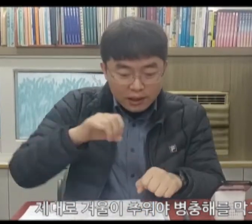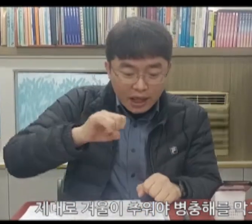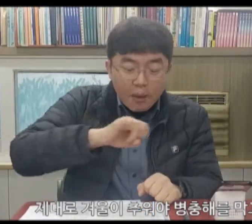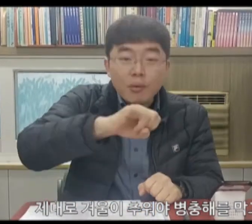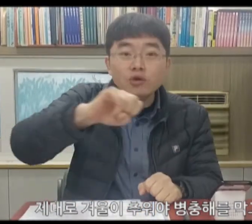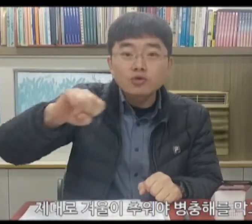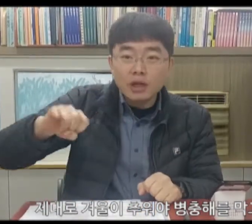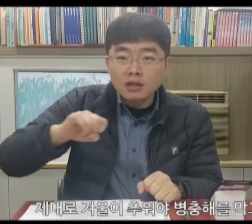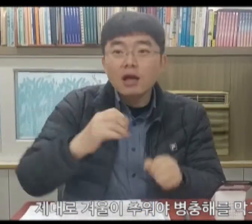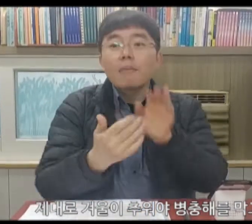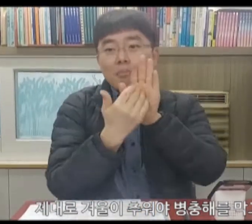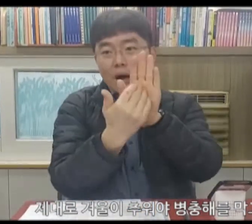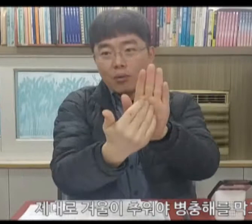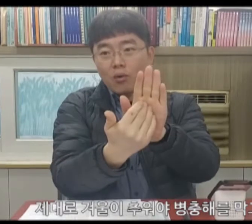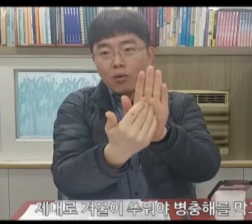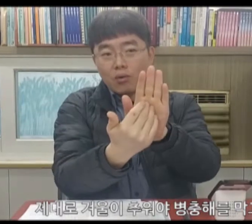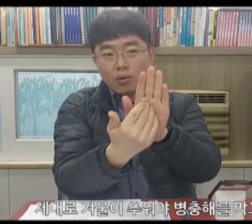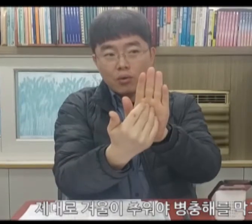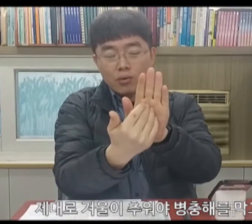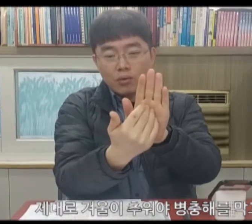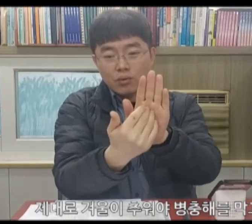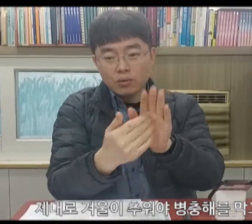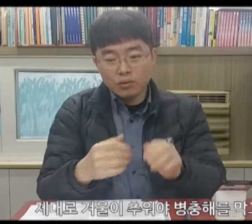자연스럽게 병충해를 막고